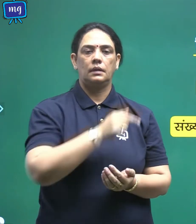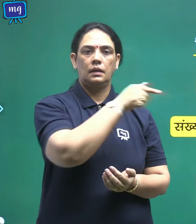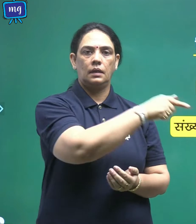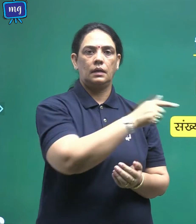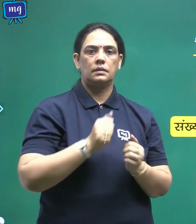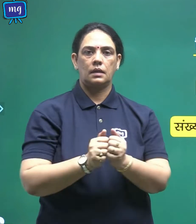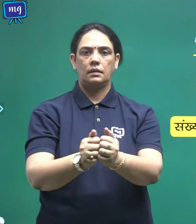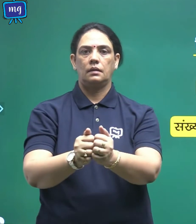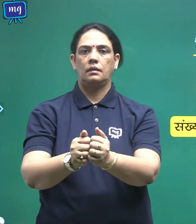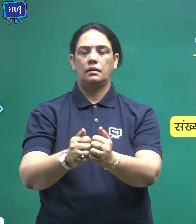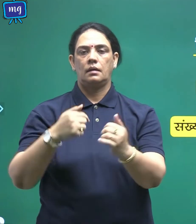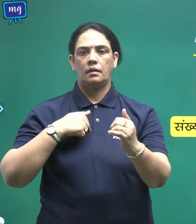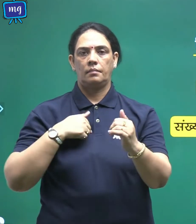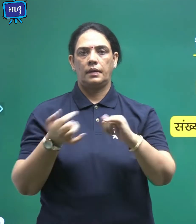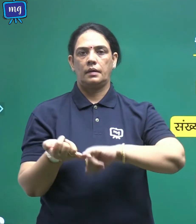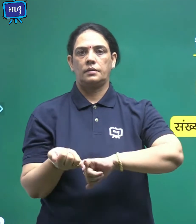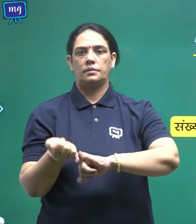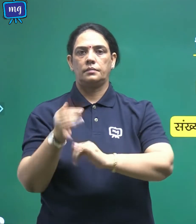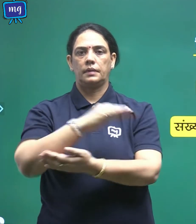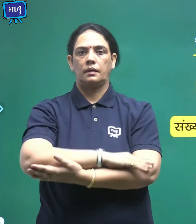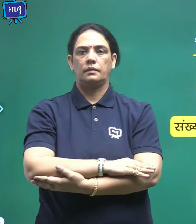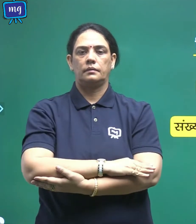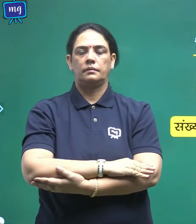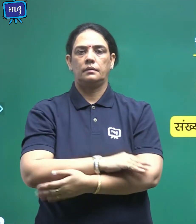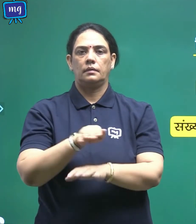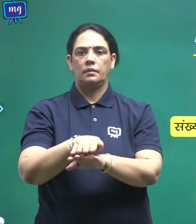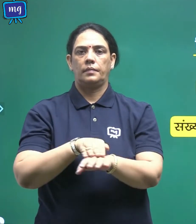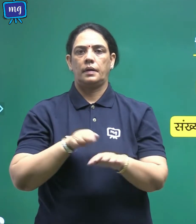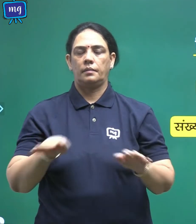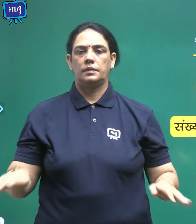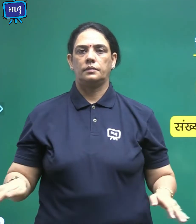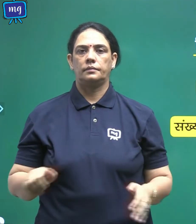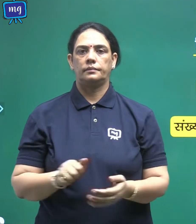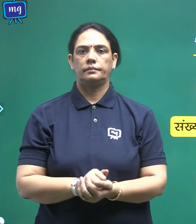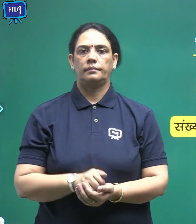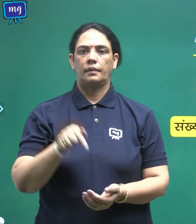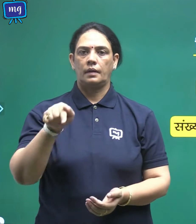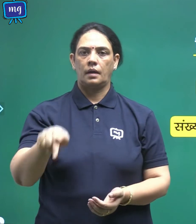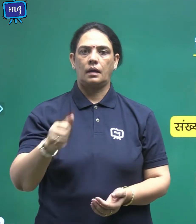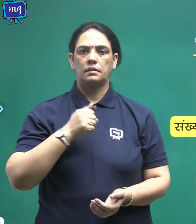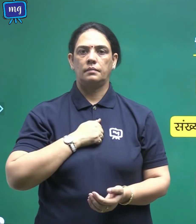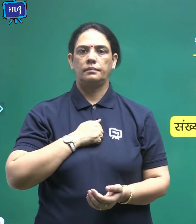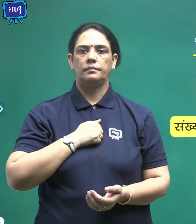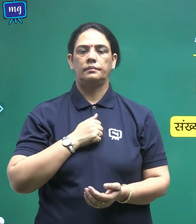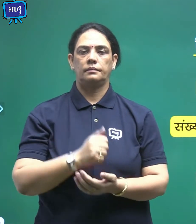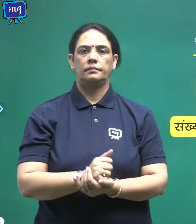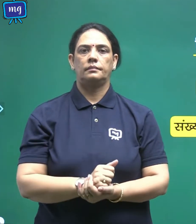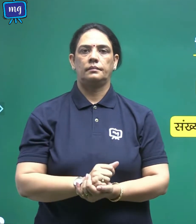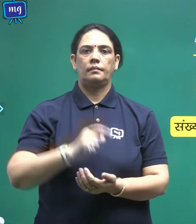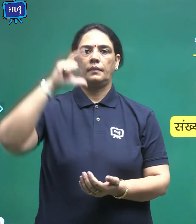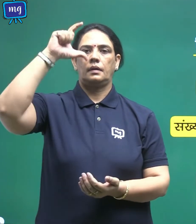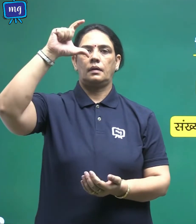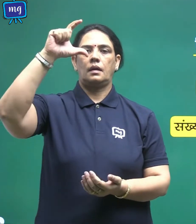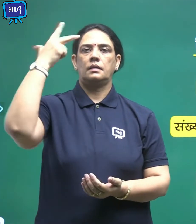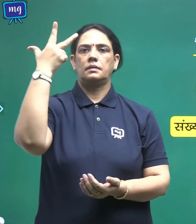साथ सुष्मिता मैम। प्यारे बच्चों, आज हम क्लास 8